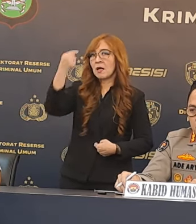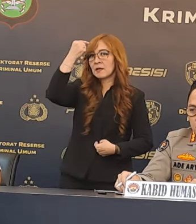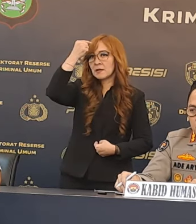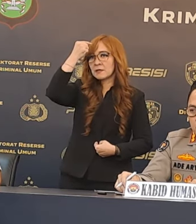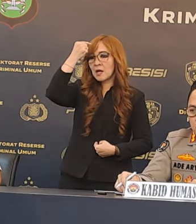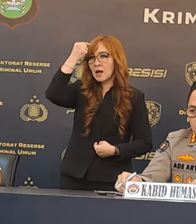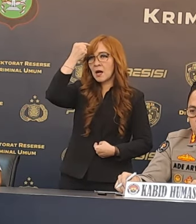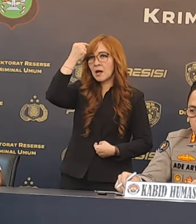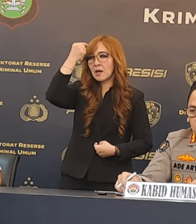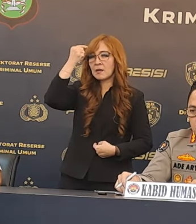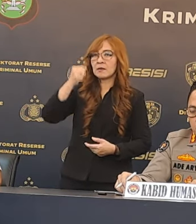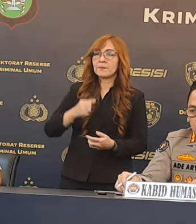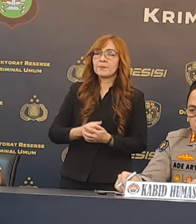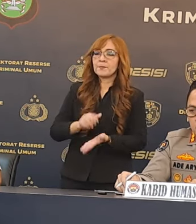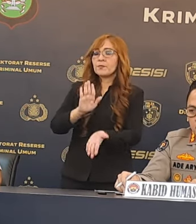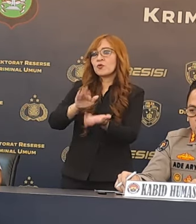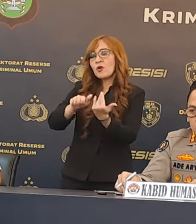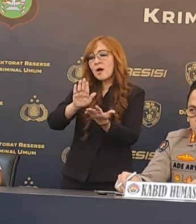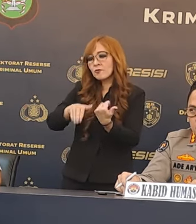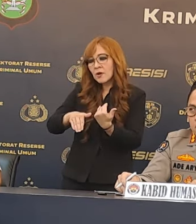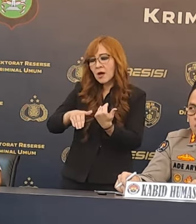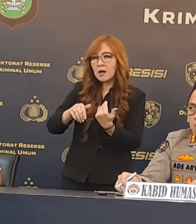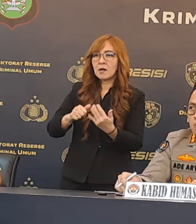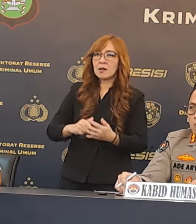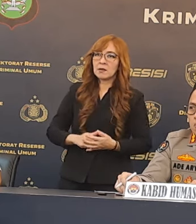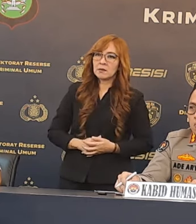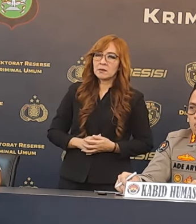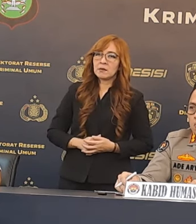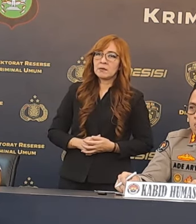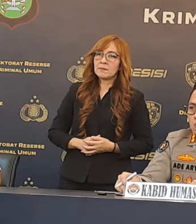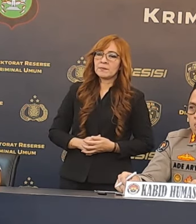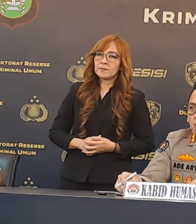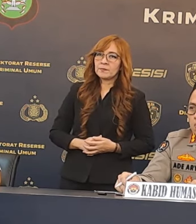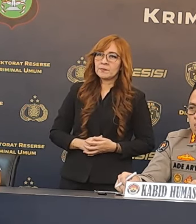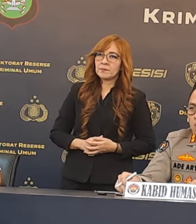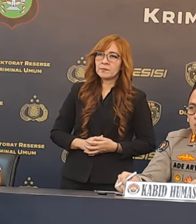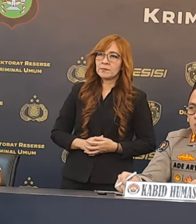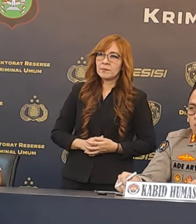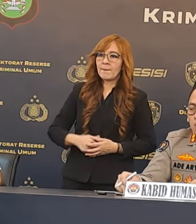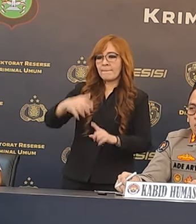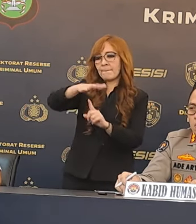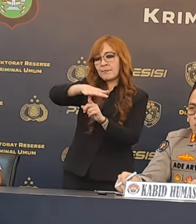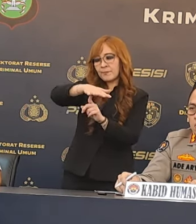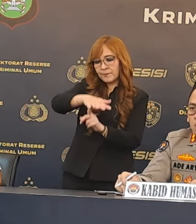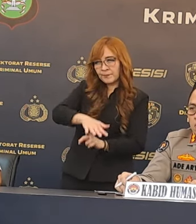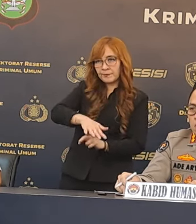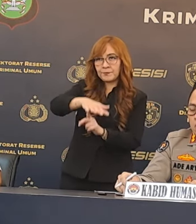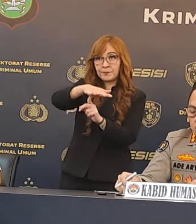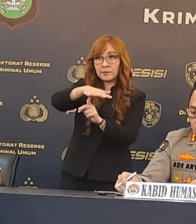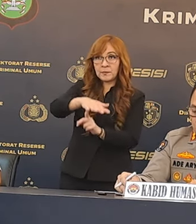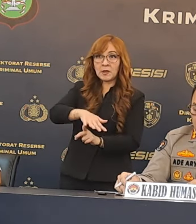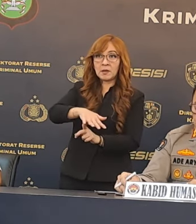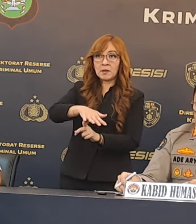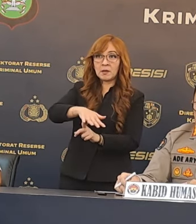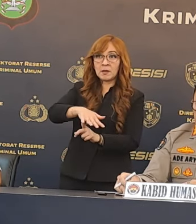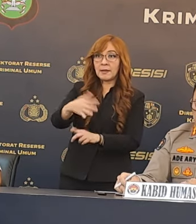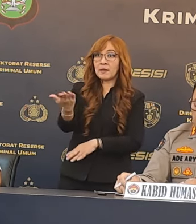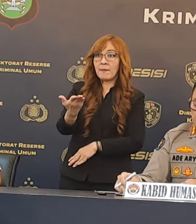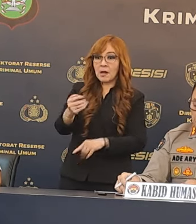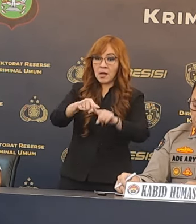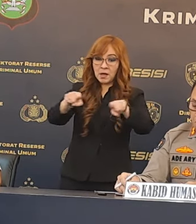tersangka beberapa kali membenamkan tubuh daripada korban ke dalam